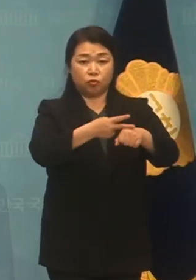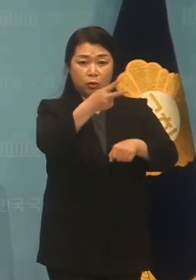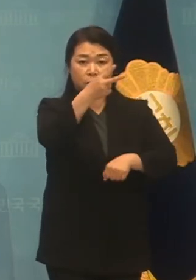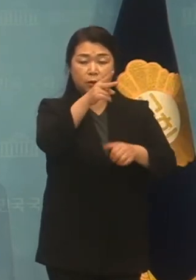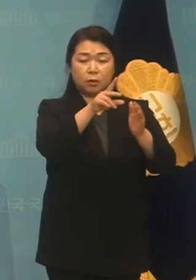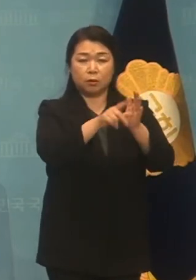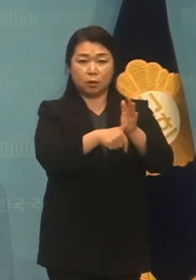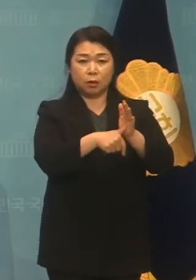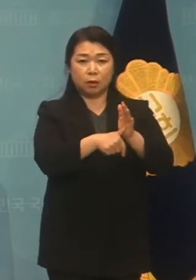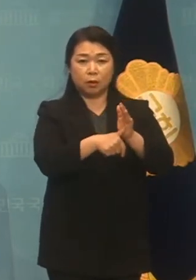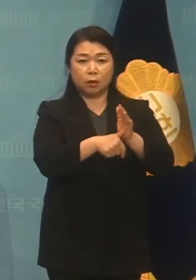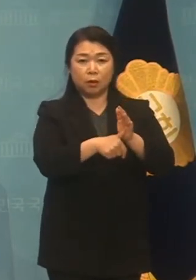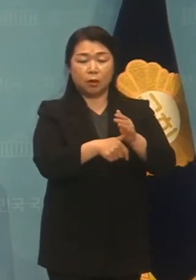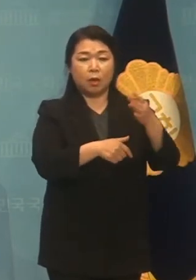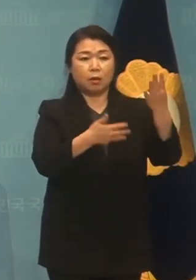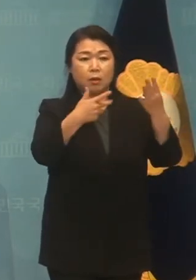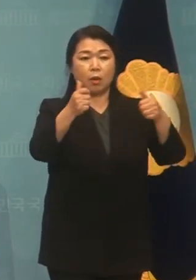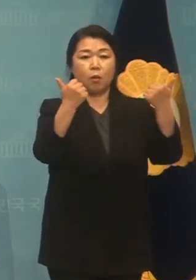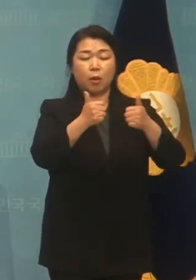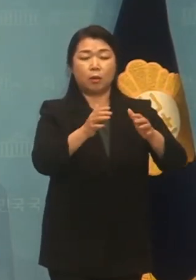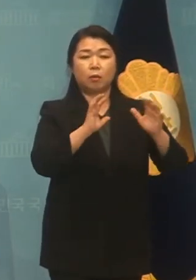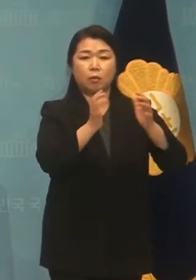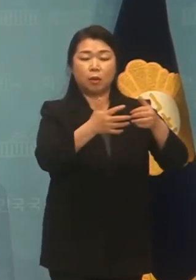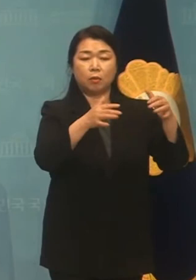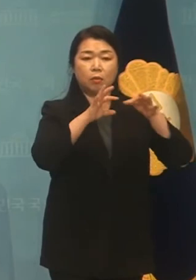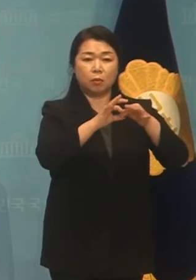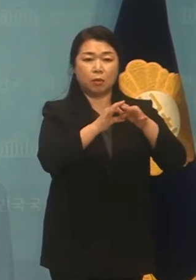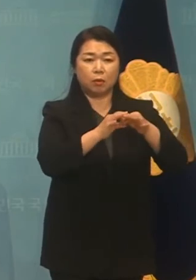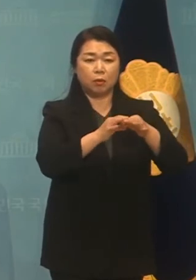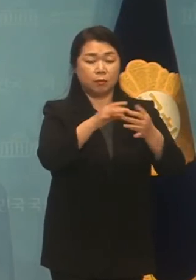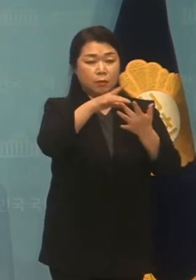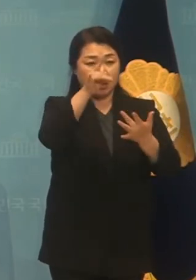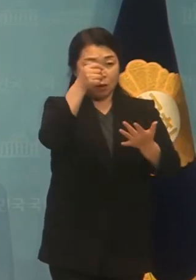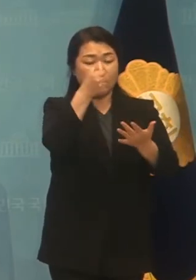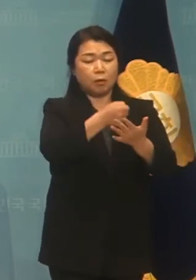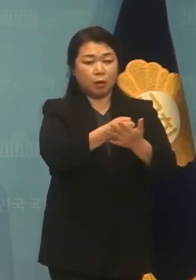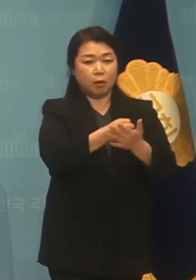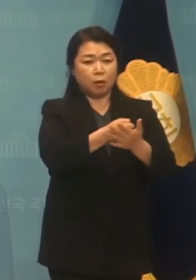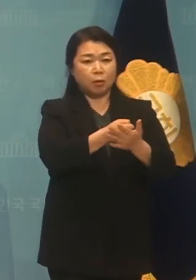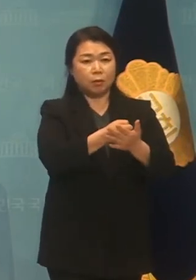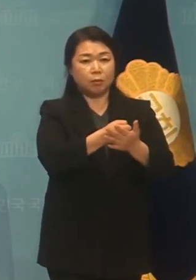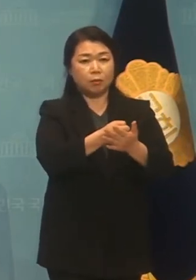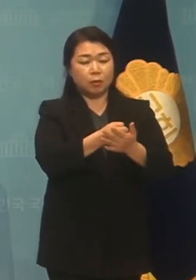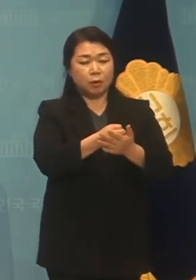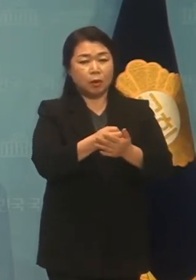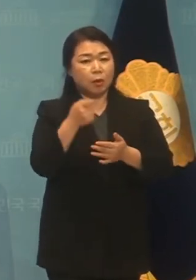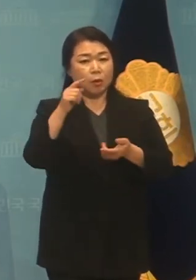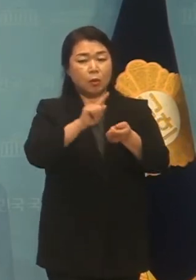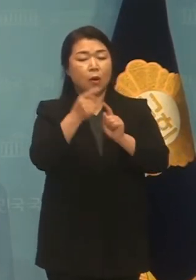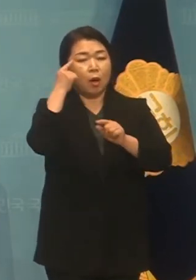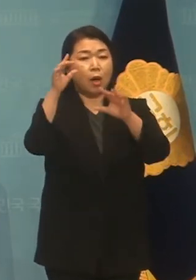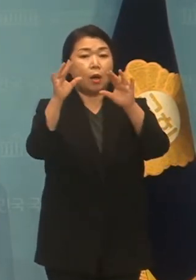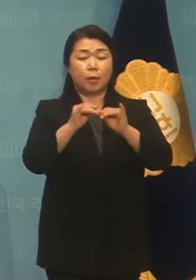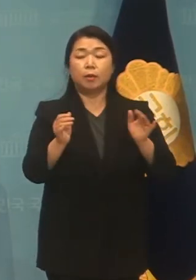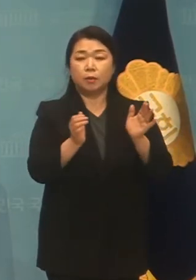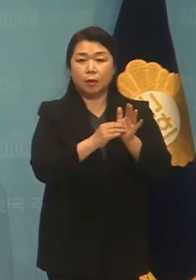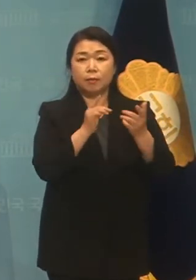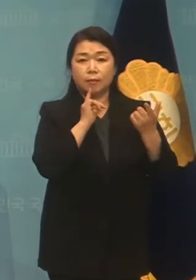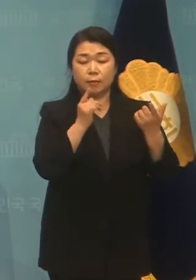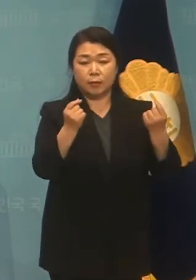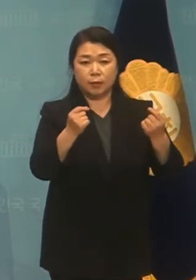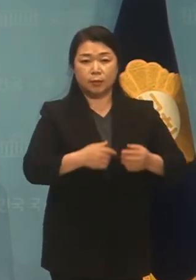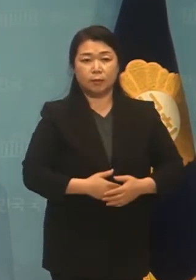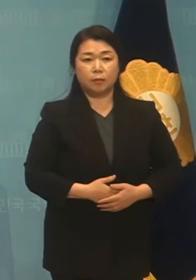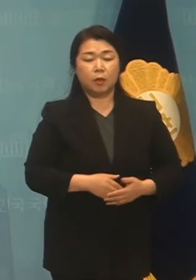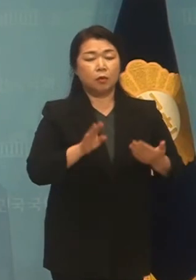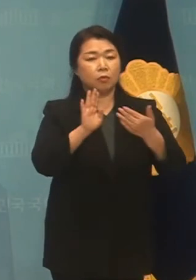2시에 4차 회의를 통해서 인사청문 보고서 채택 여부를 하기로 합의를 본 상황입니다.